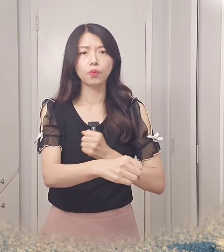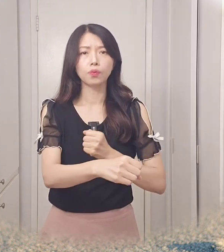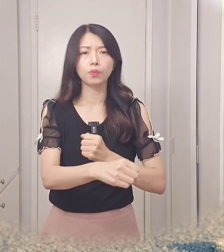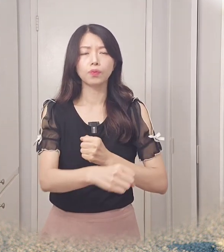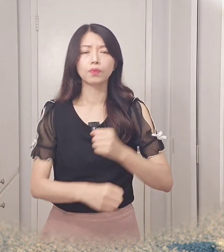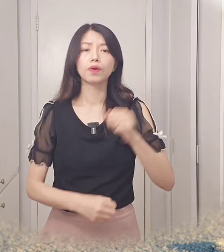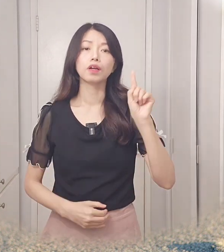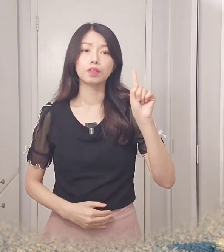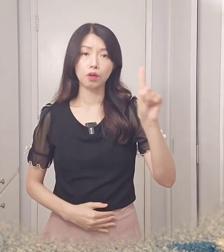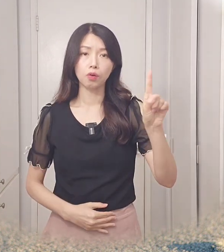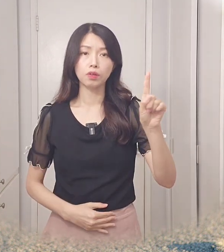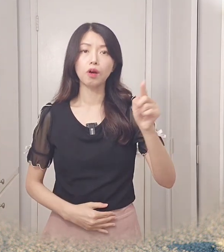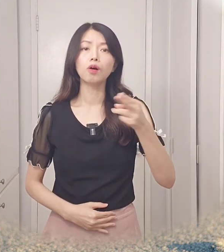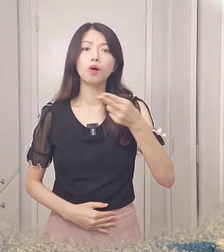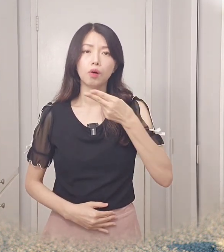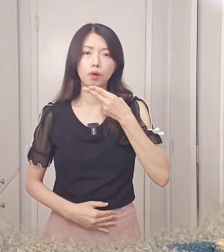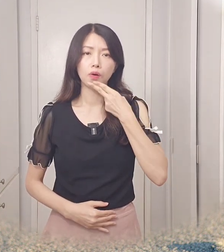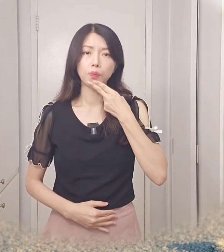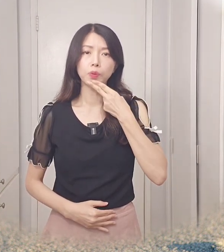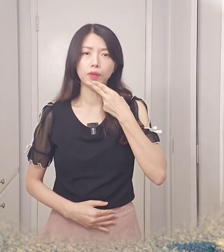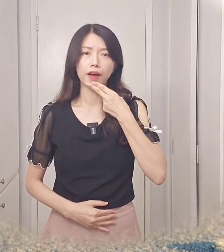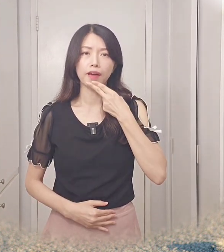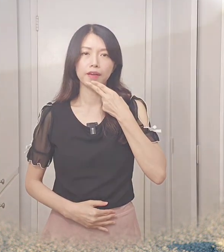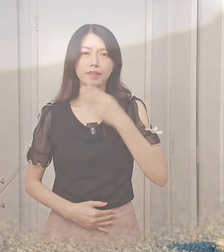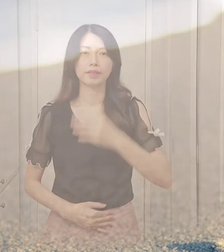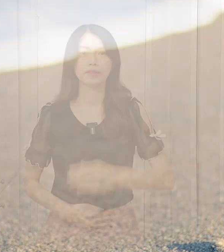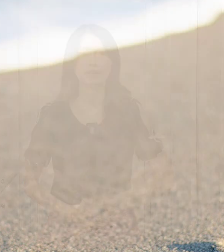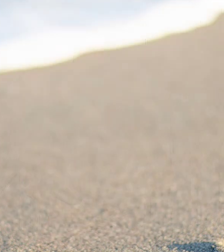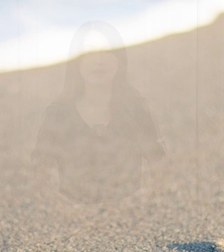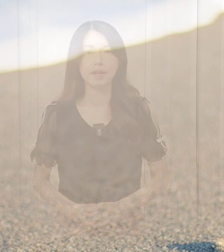공로 전혀 없도다.